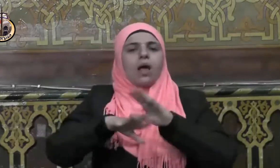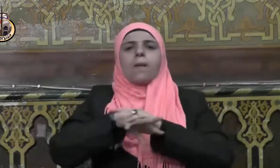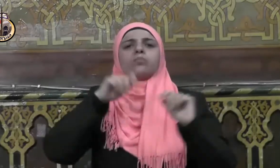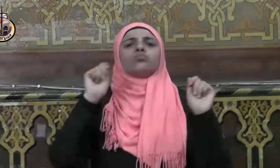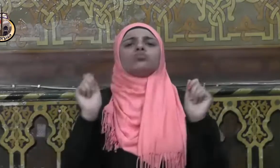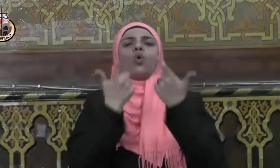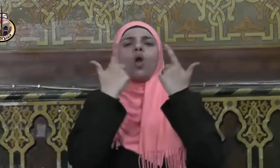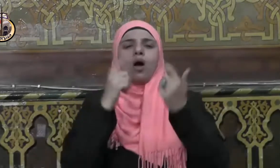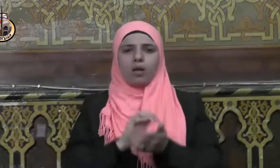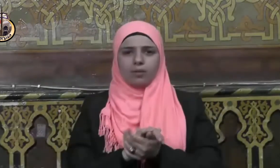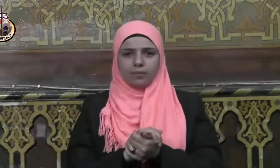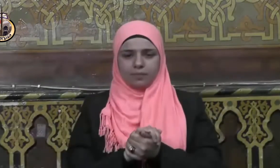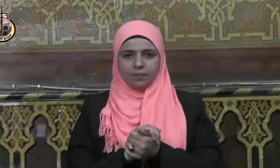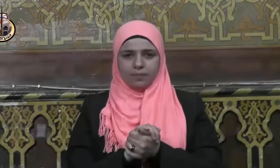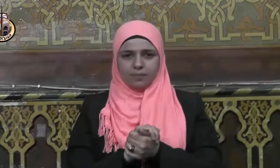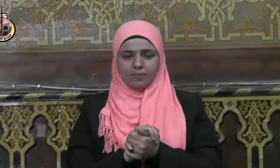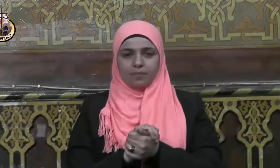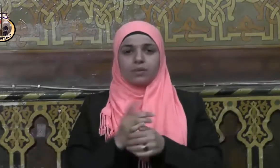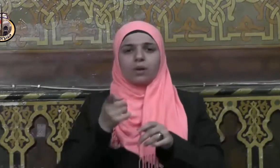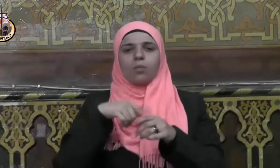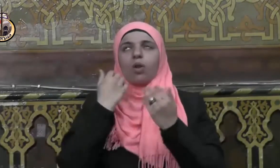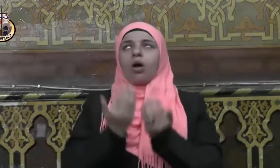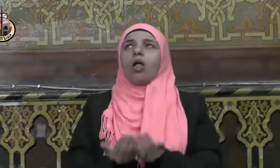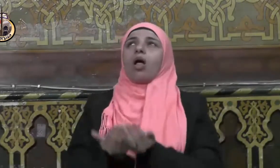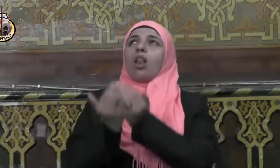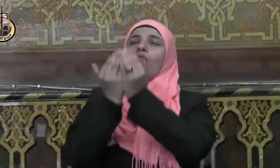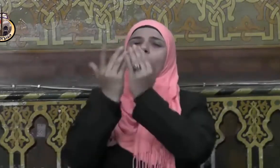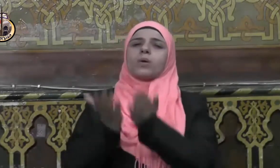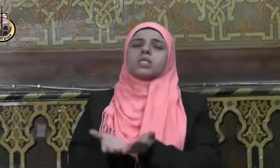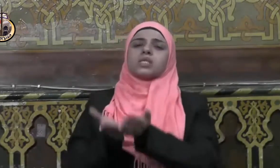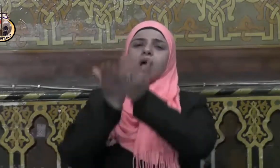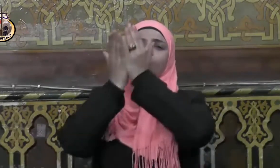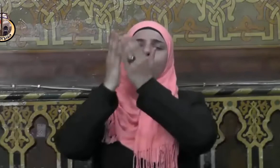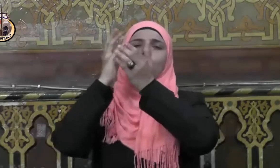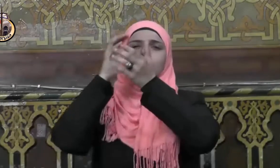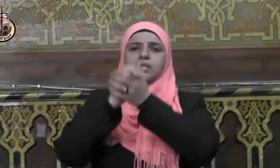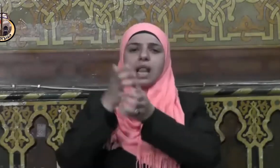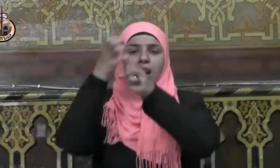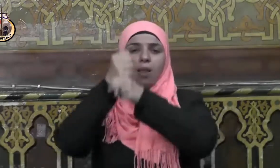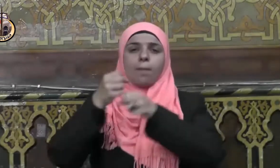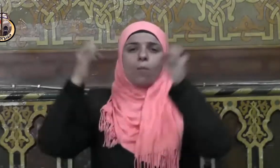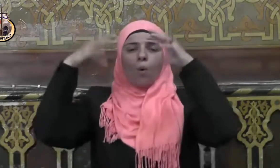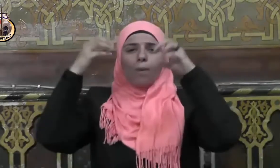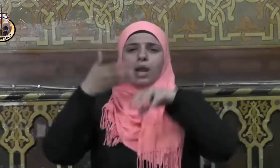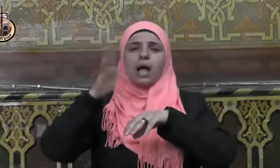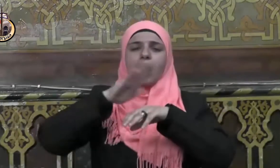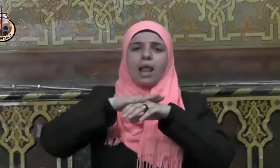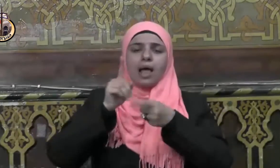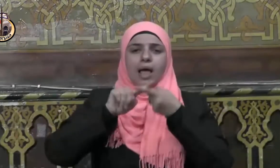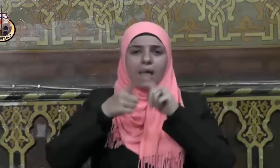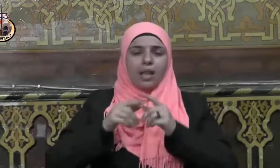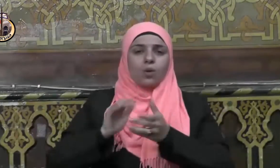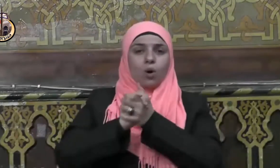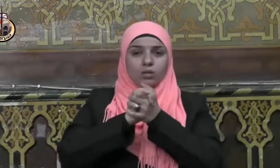فليفعل. اللهم صلِّ وسلِّم وبارِك عليه وعلى آله وصحبه ومن